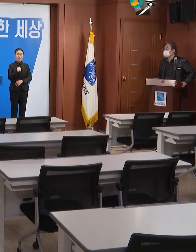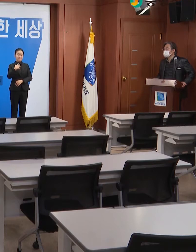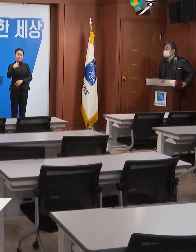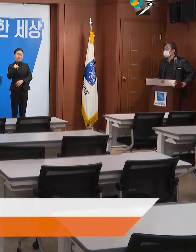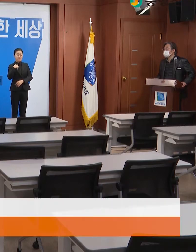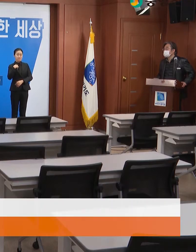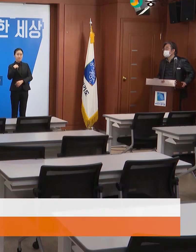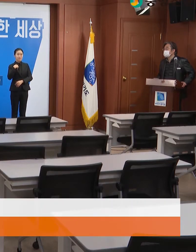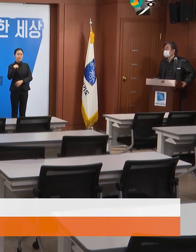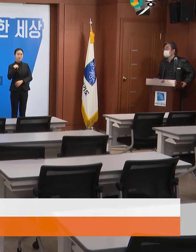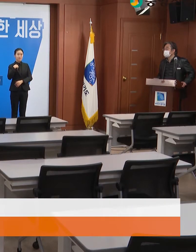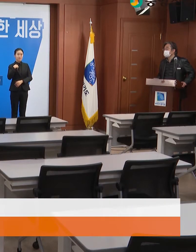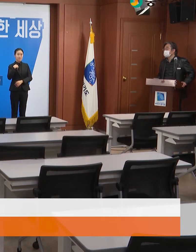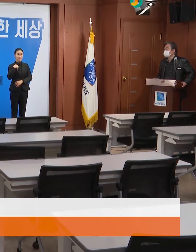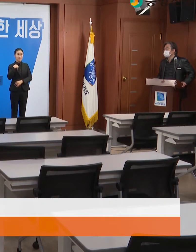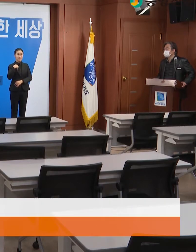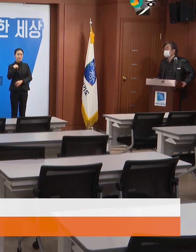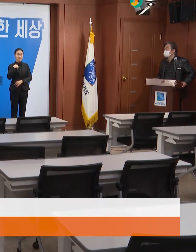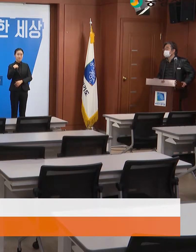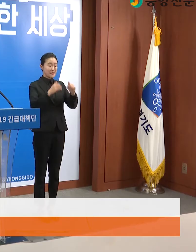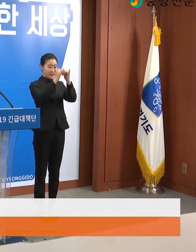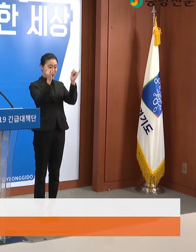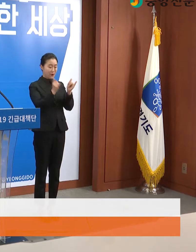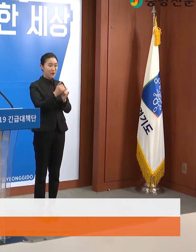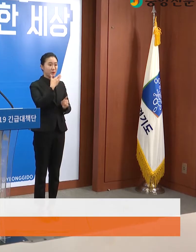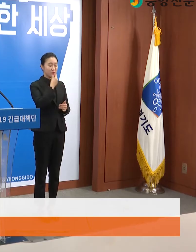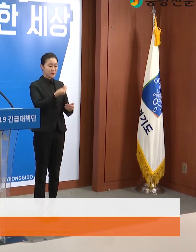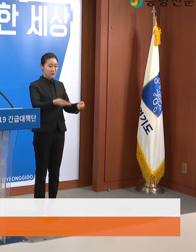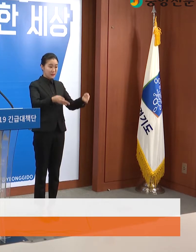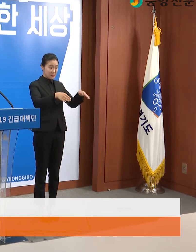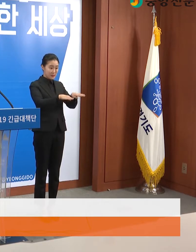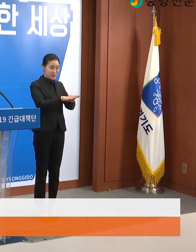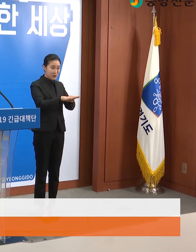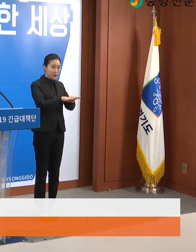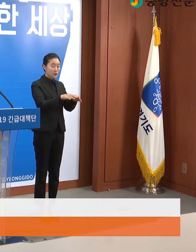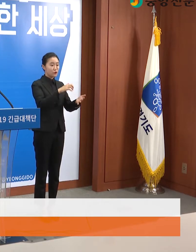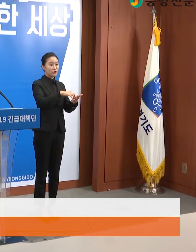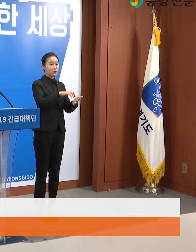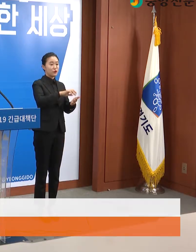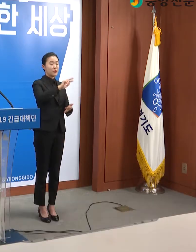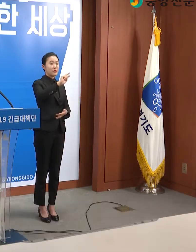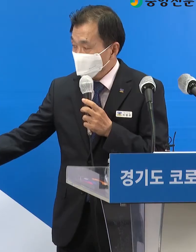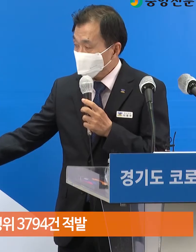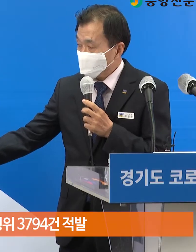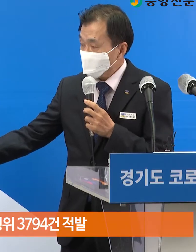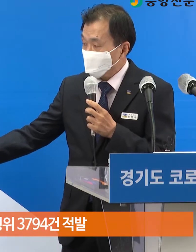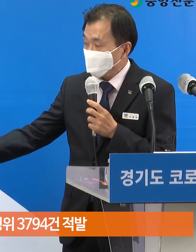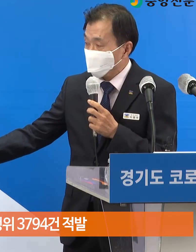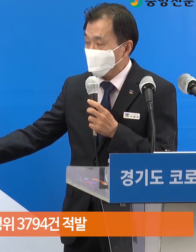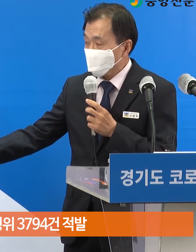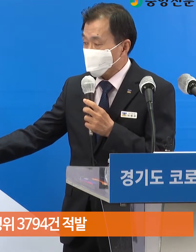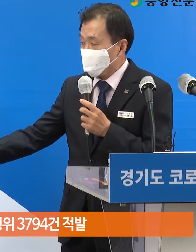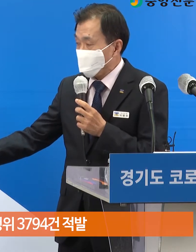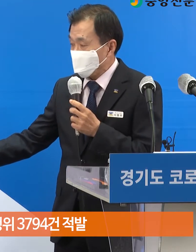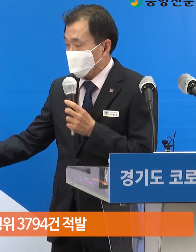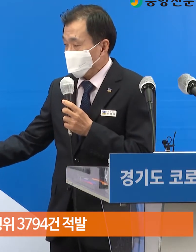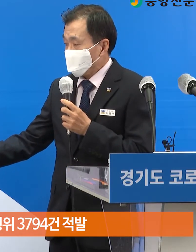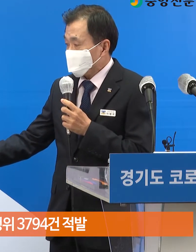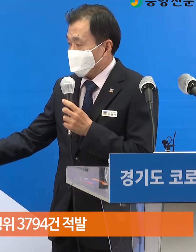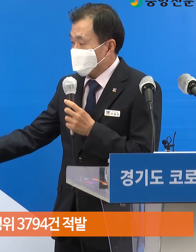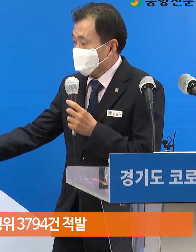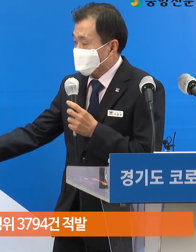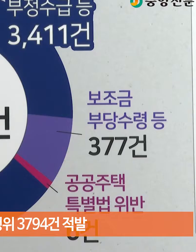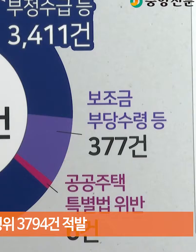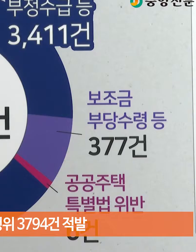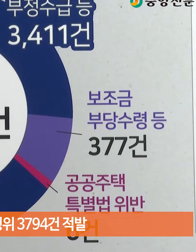옛날 그 산하에 예 으 추워 생활 중에서 구조물이